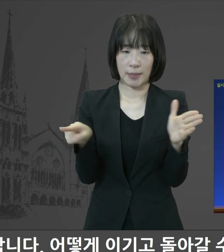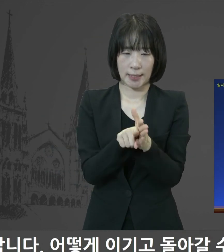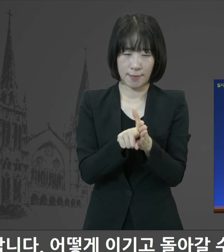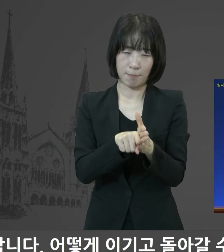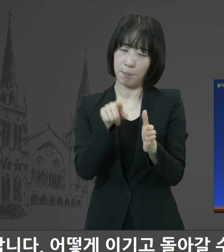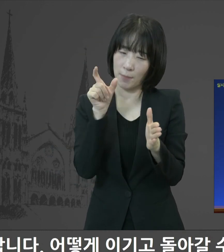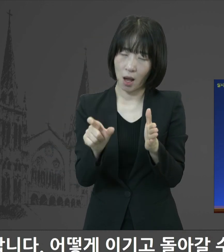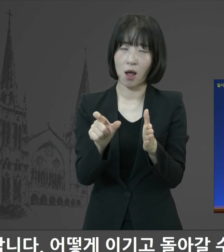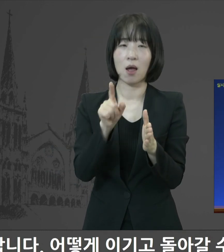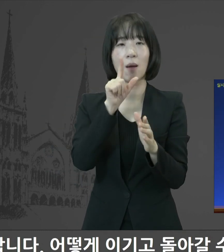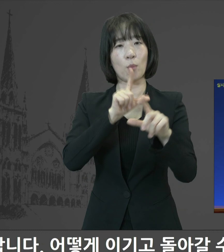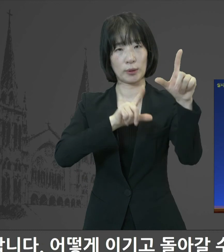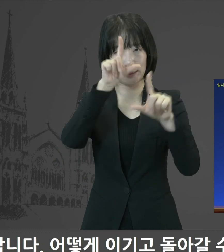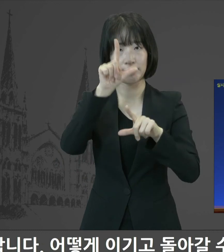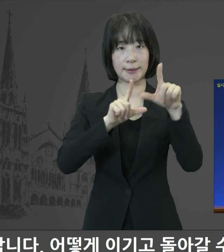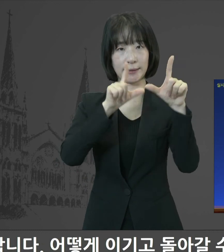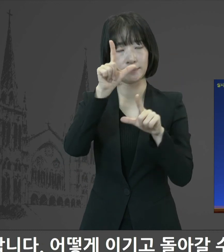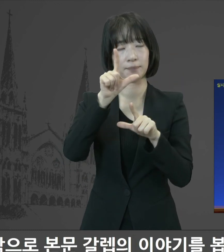사람의 판단입니다.